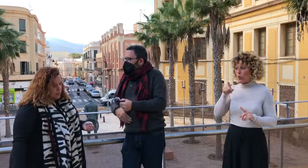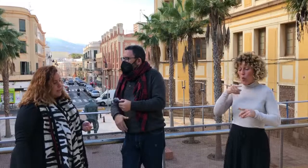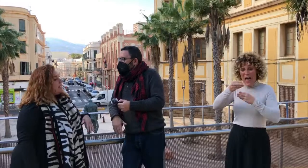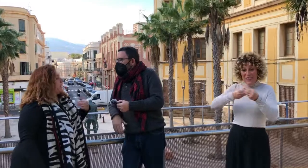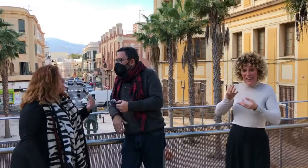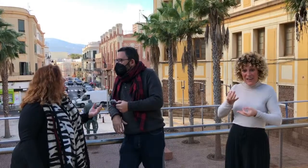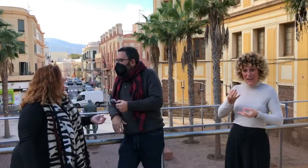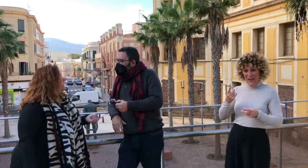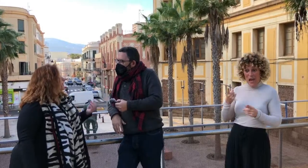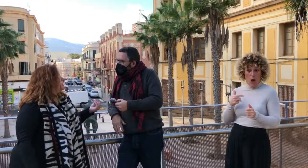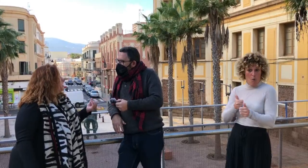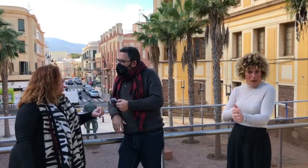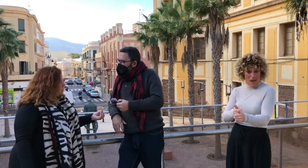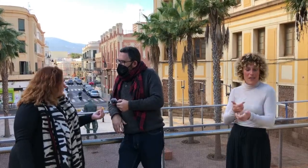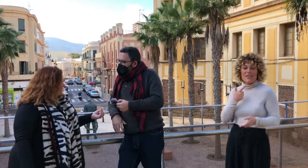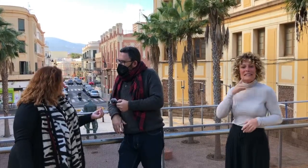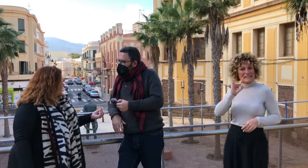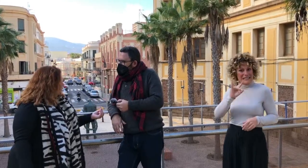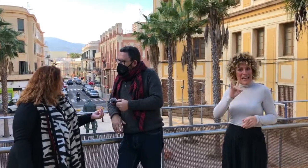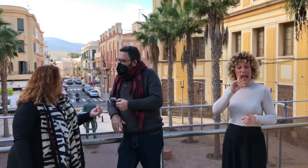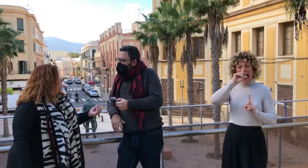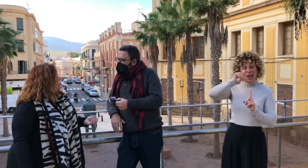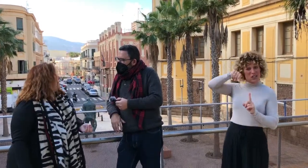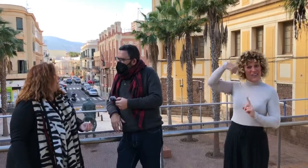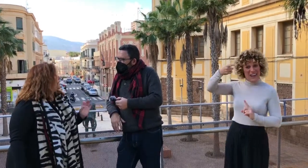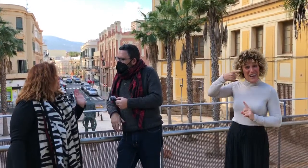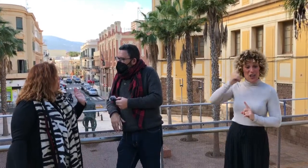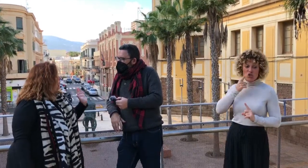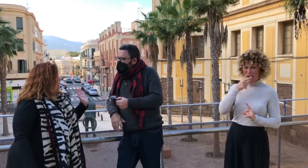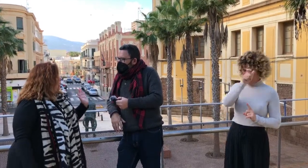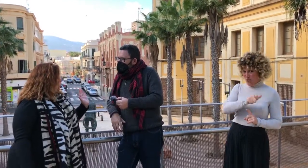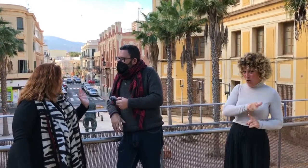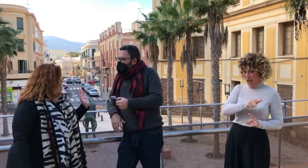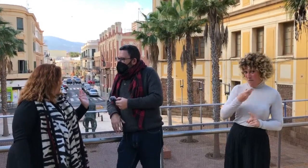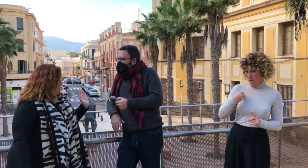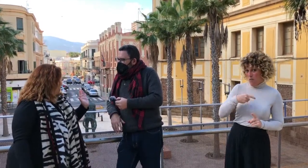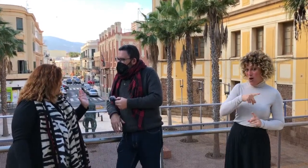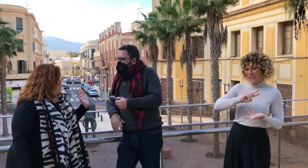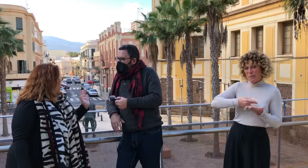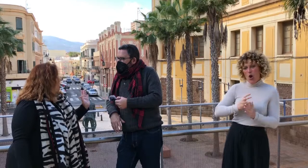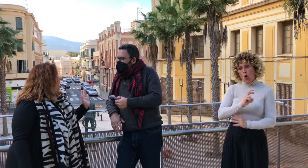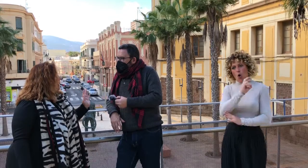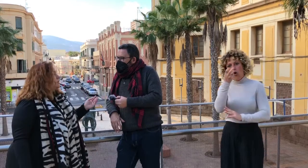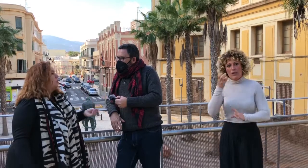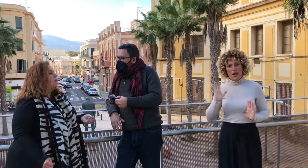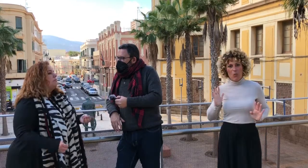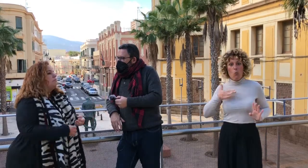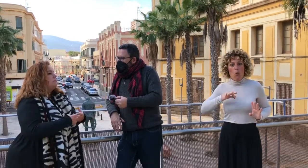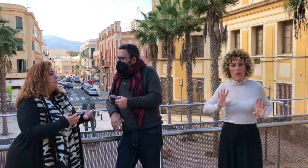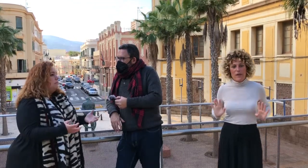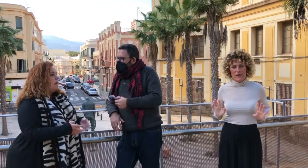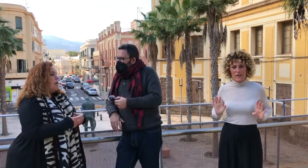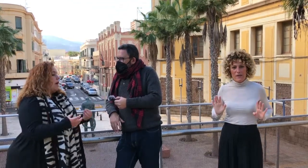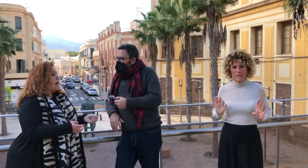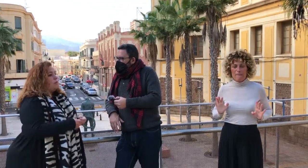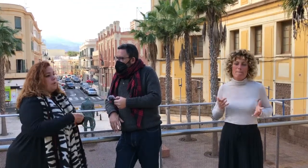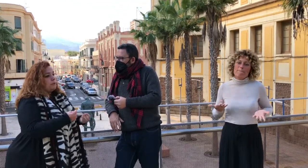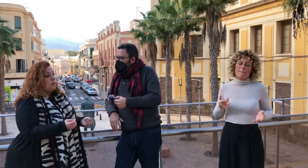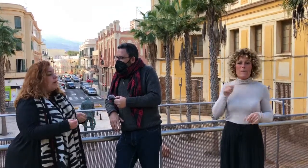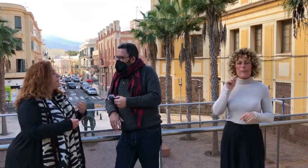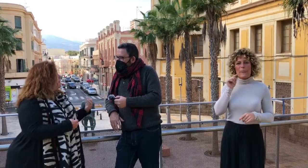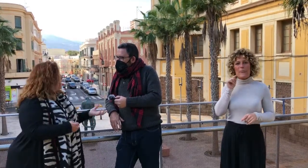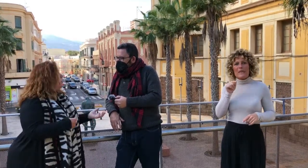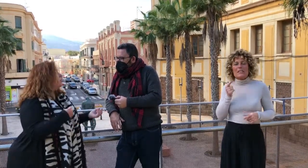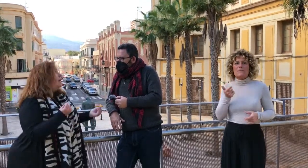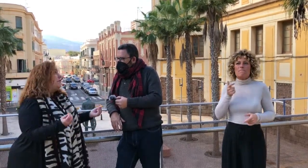claro, este proceso. Y al año siguiente esa persona sorda no tiene a esa intérprete, a lo mejor. Ajá. ¿Vale? Eso a algunas